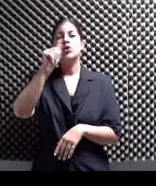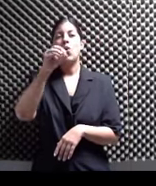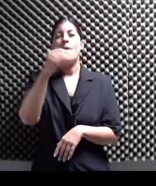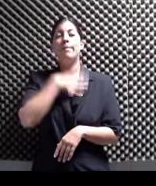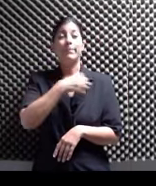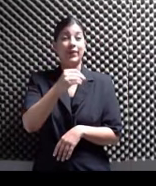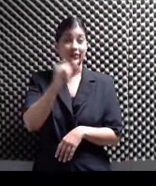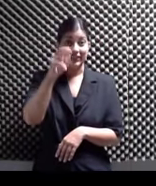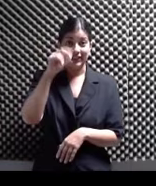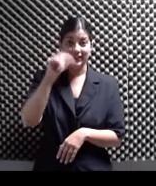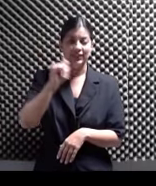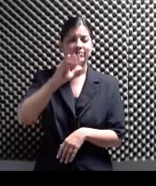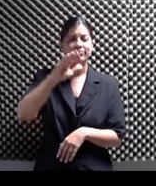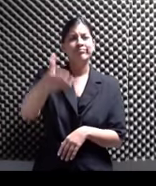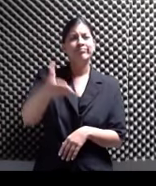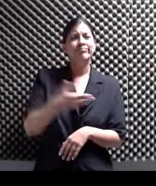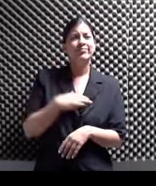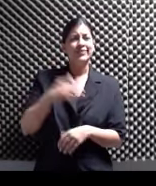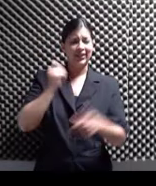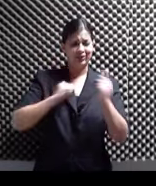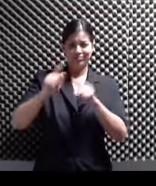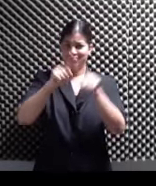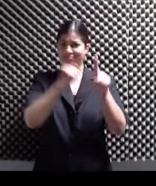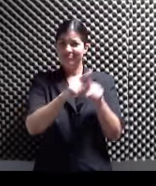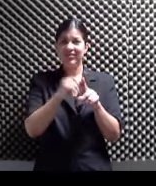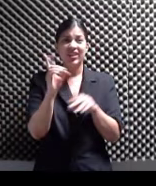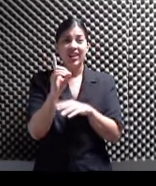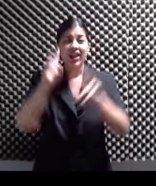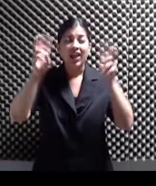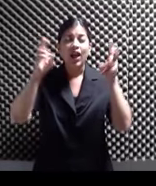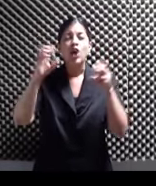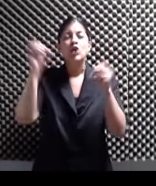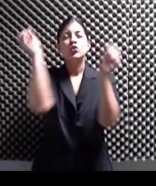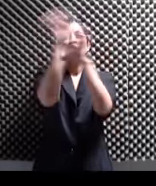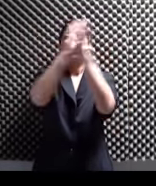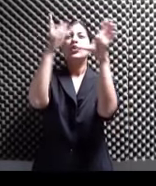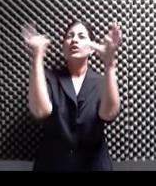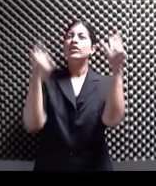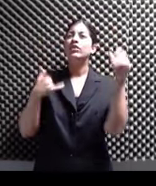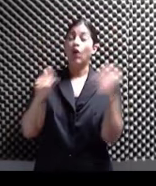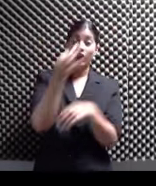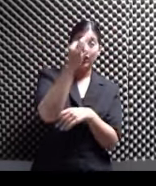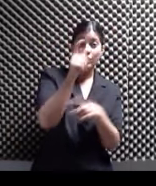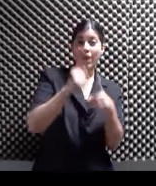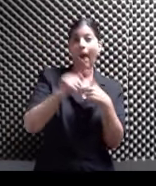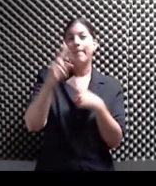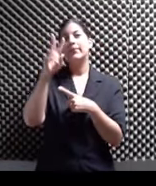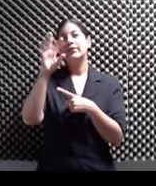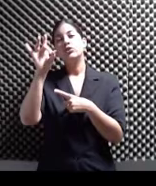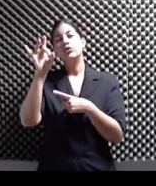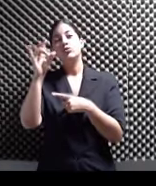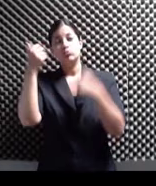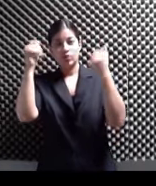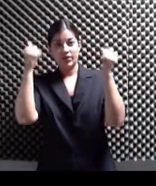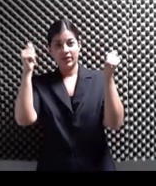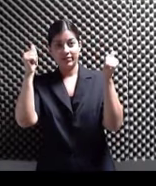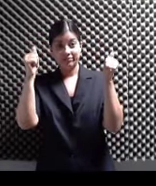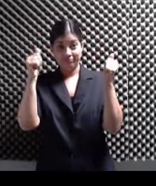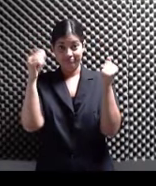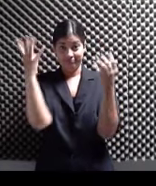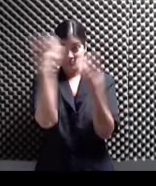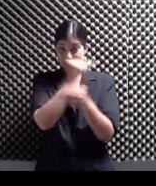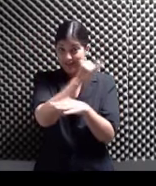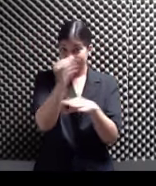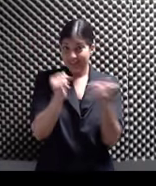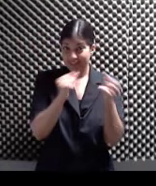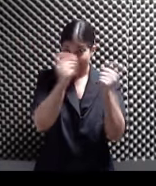María Rondón, Ileana García y Omar Torres en Sueño Eterno. Del 19 al 28 de abril en Bellas Artes de Santurce, como parte del Festival